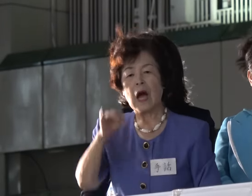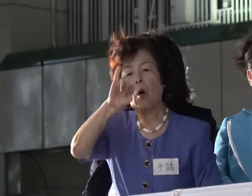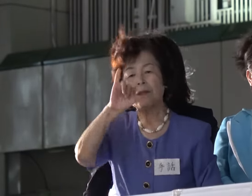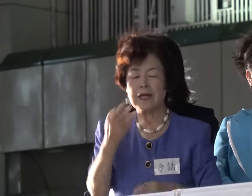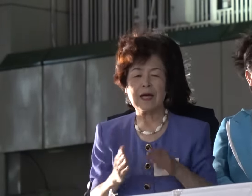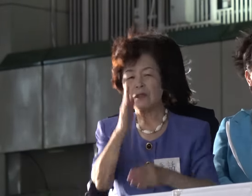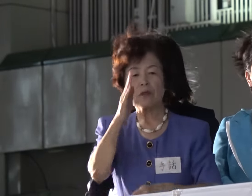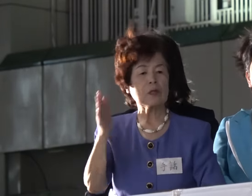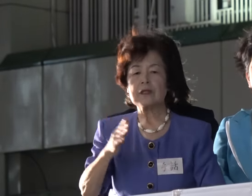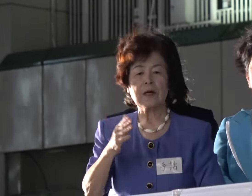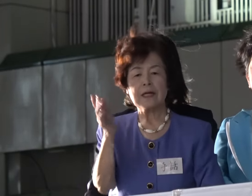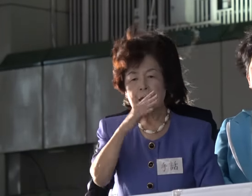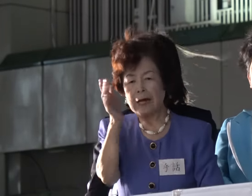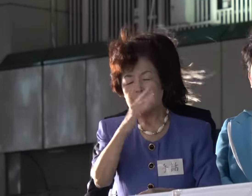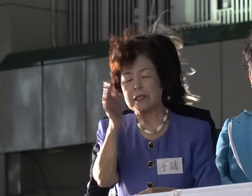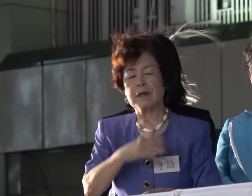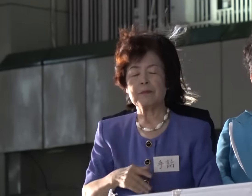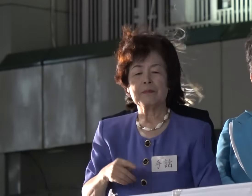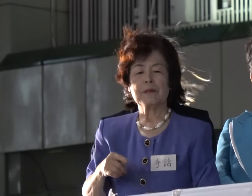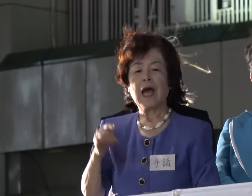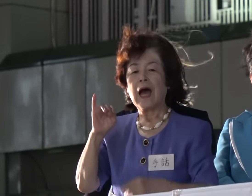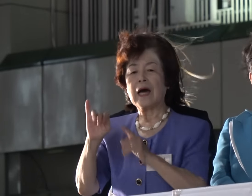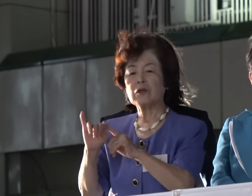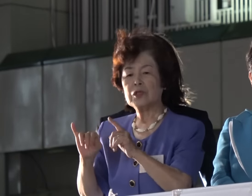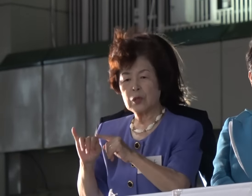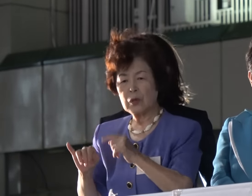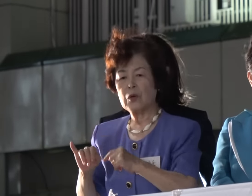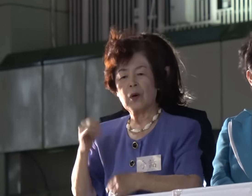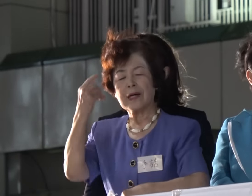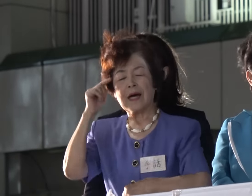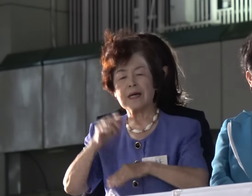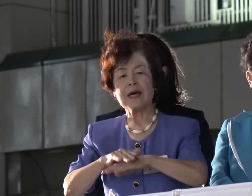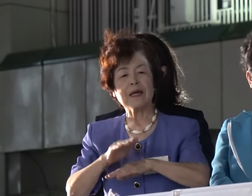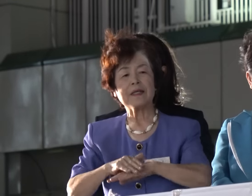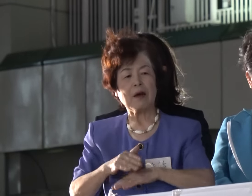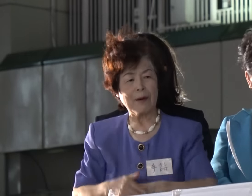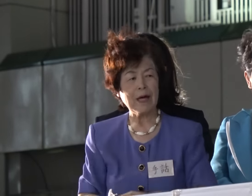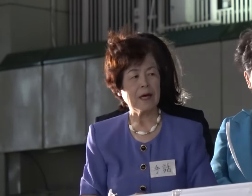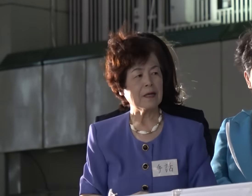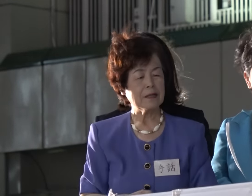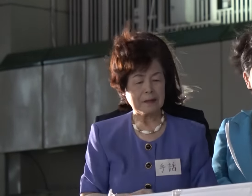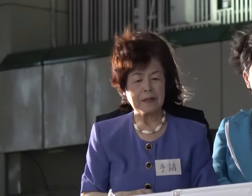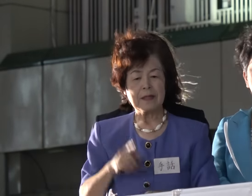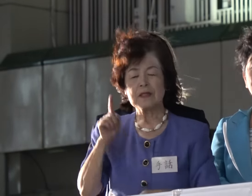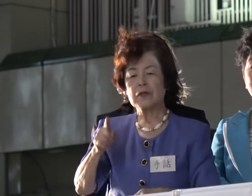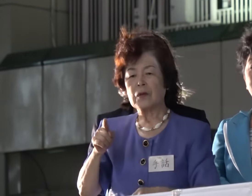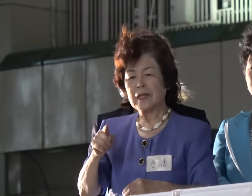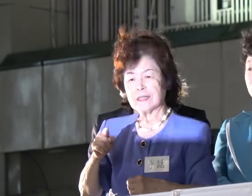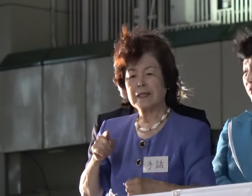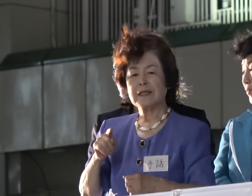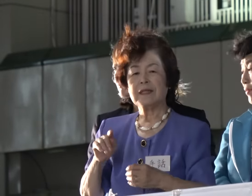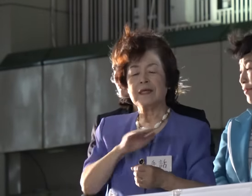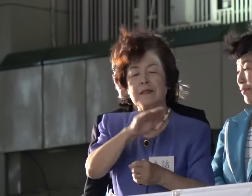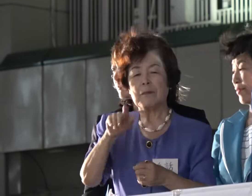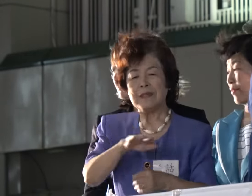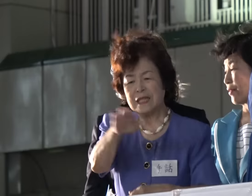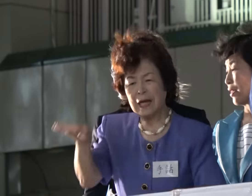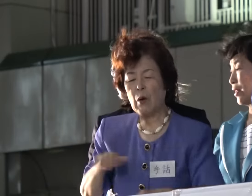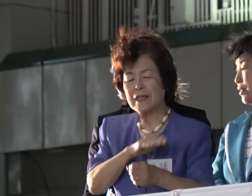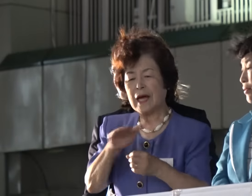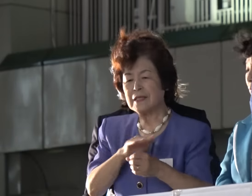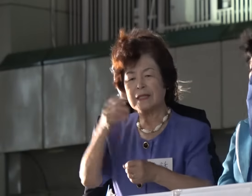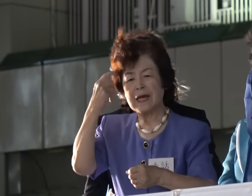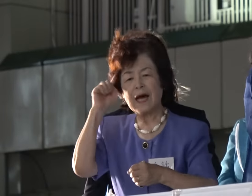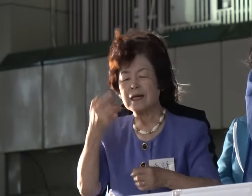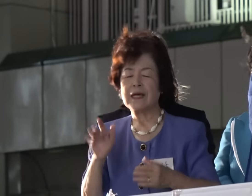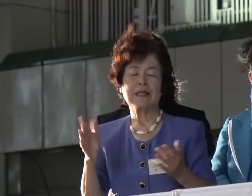憲法に対しても平和に対しても命に対しても決して誠実に考えていないということをよく知っているからです。ヤク